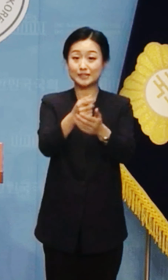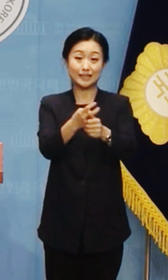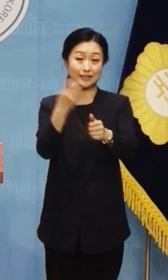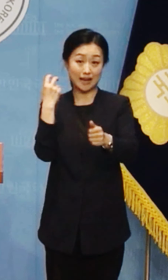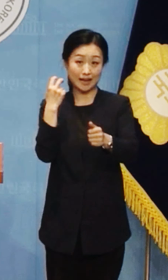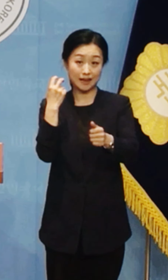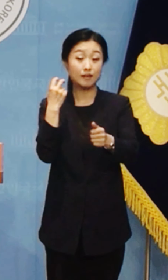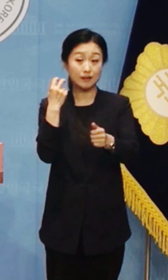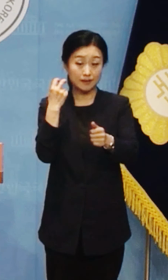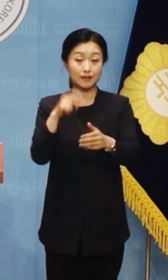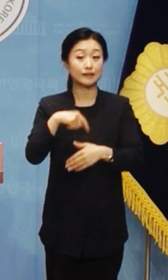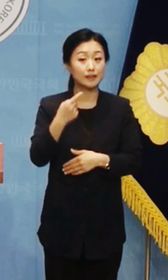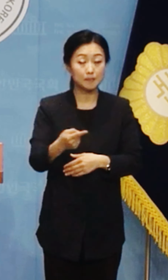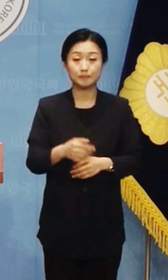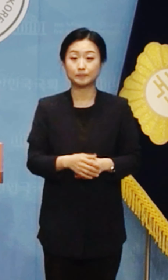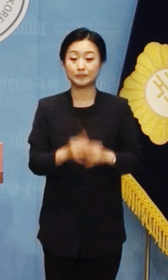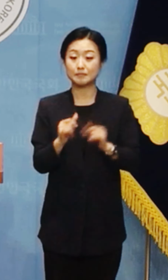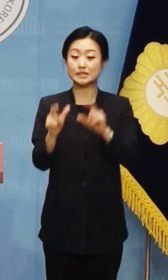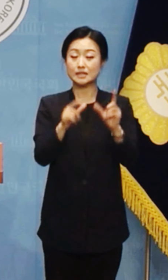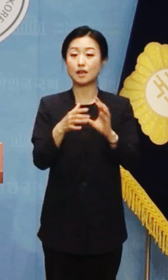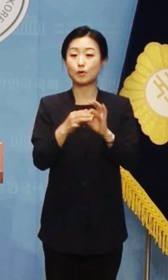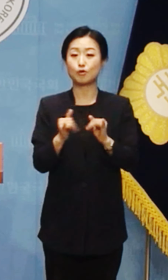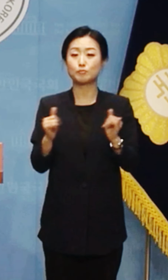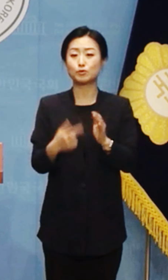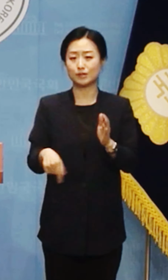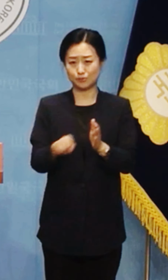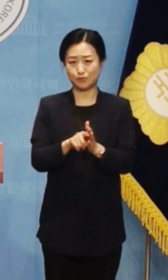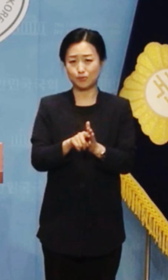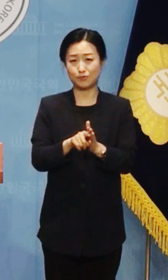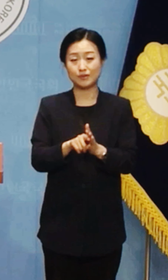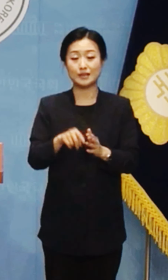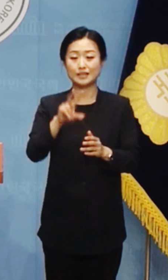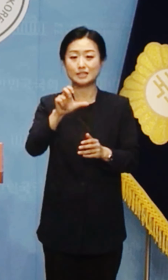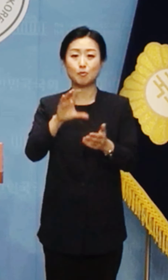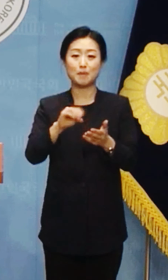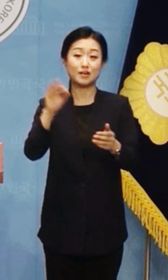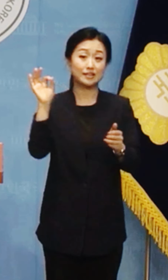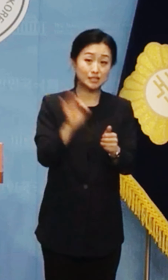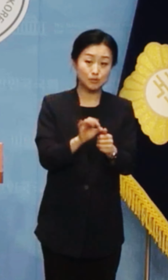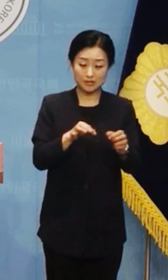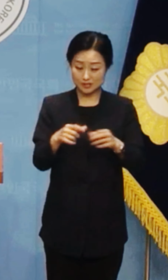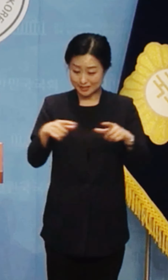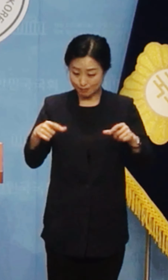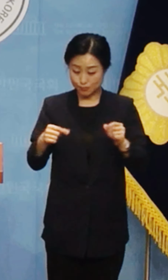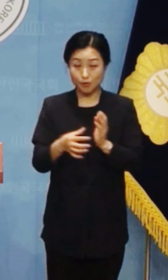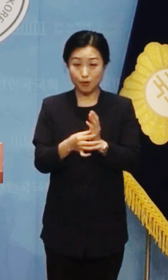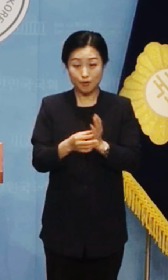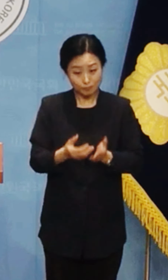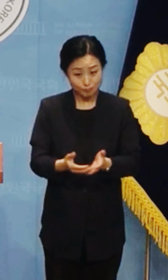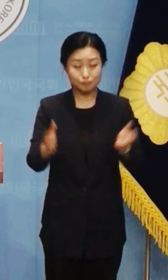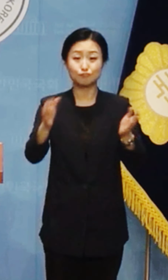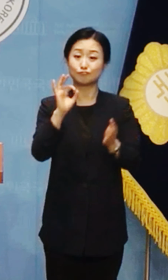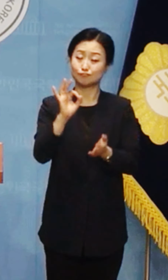아니야 그렇다 칩시다 민생고에 시달리는 국민들께 25만 원의 지역 구권을 지급해 소비를